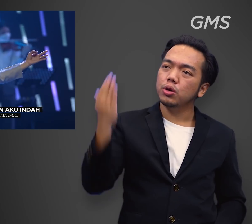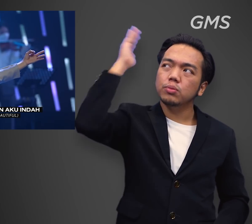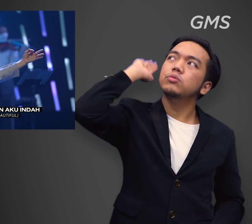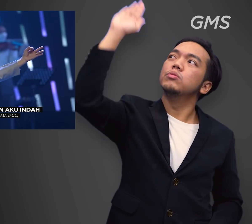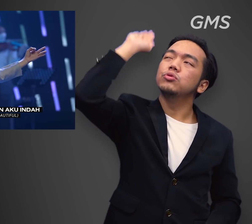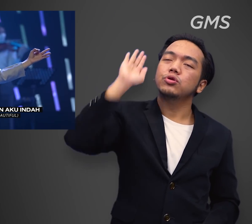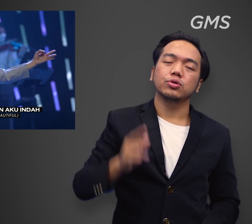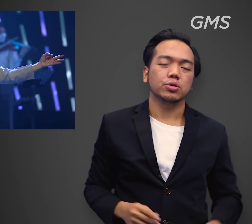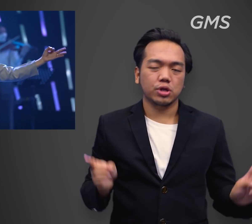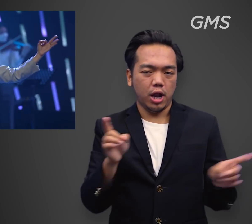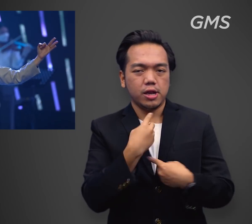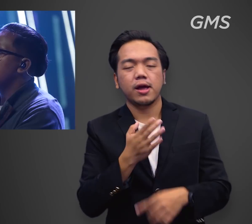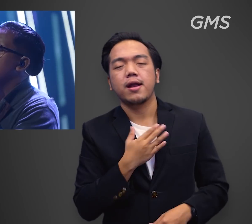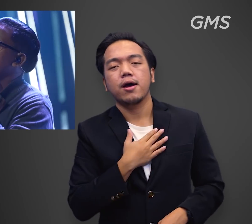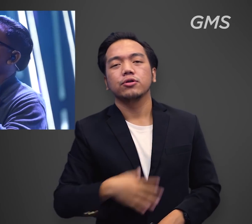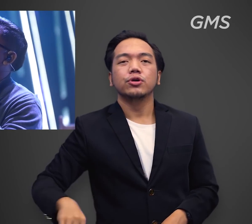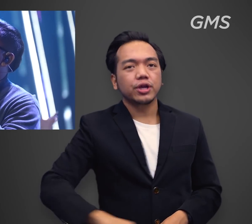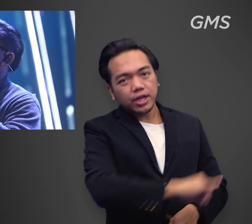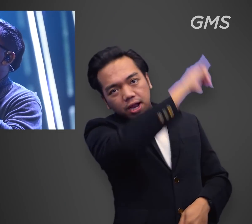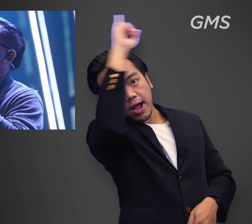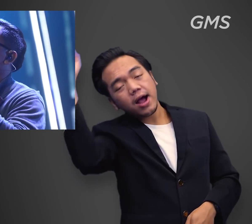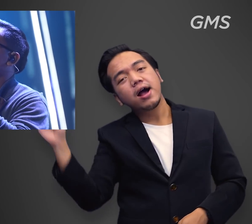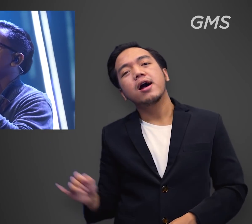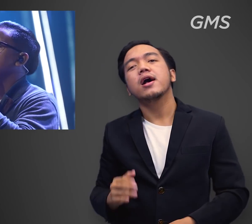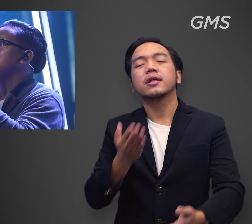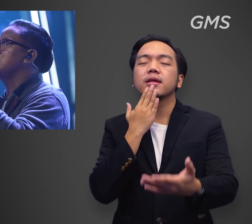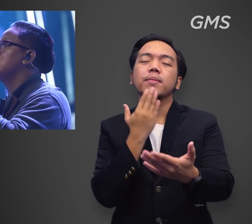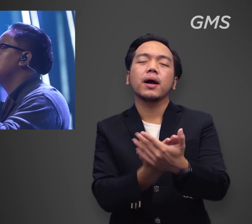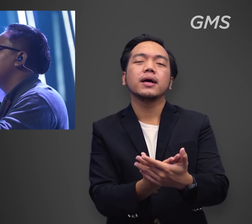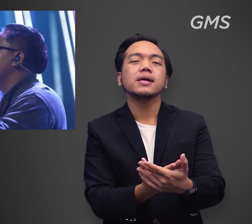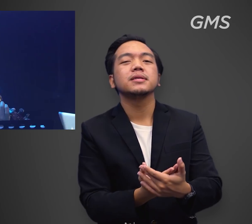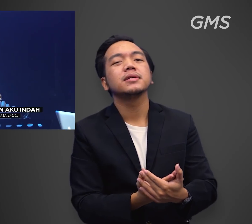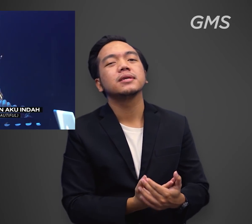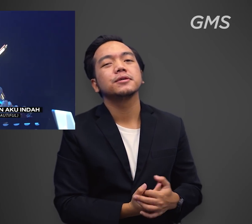jadikan aku indah. Terima kasih.